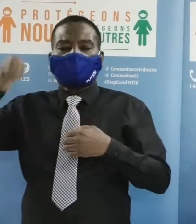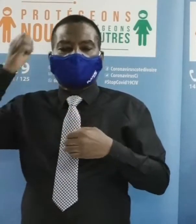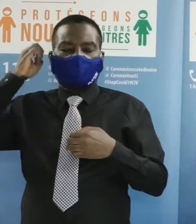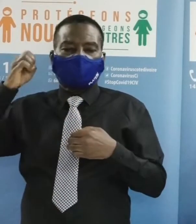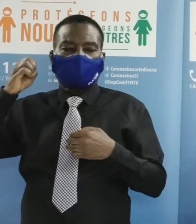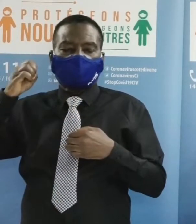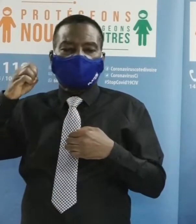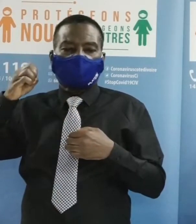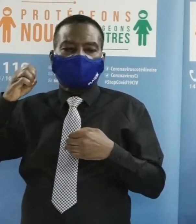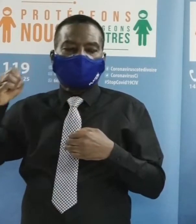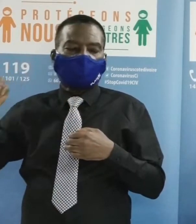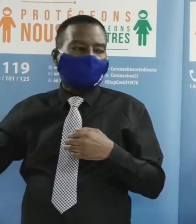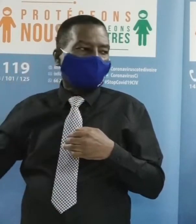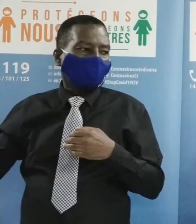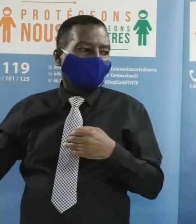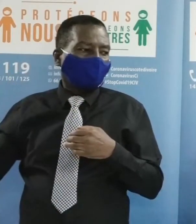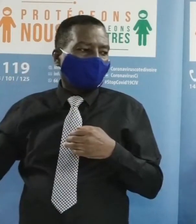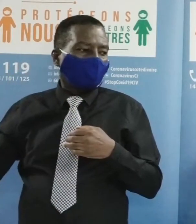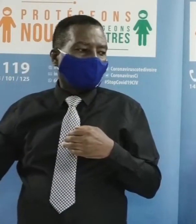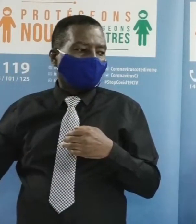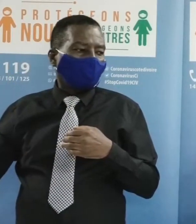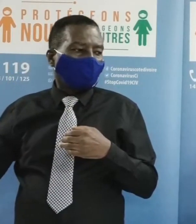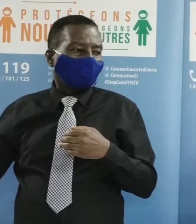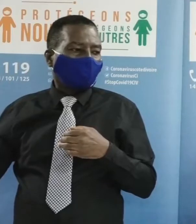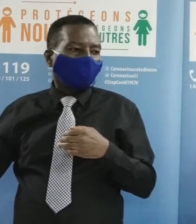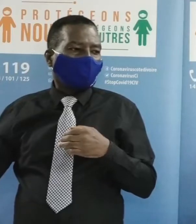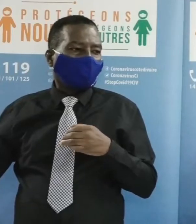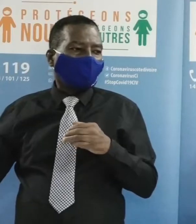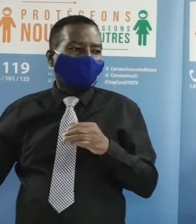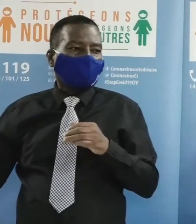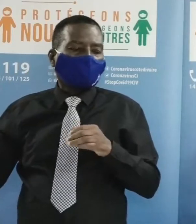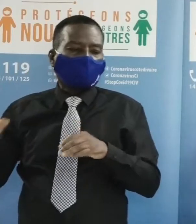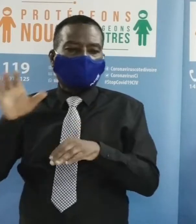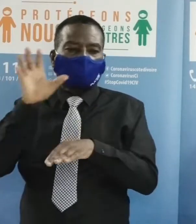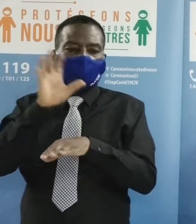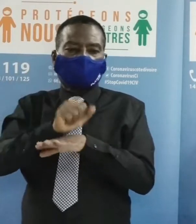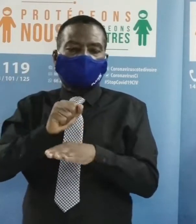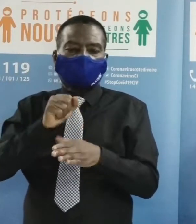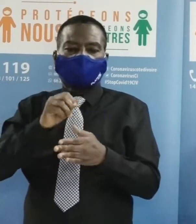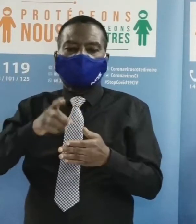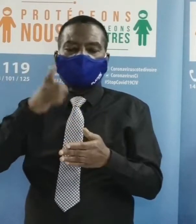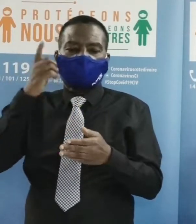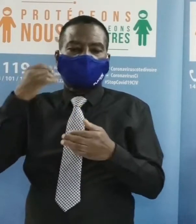et qui avait été arrêté la semaine dernière à beauté